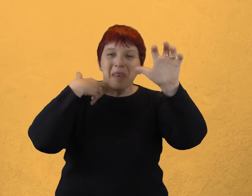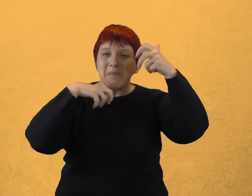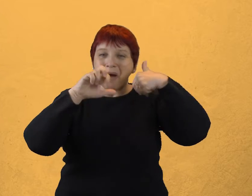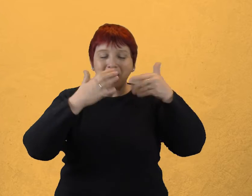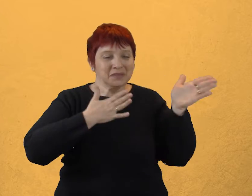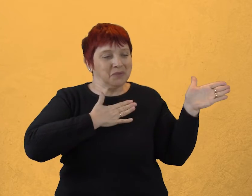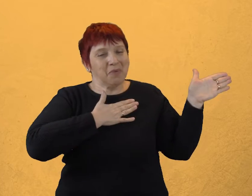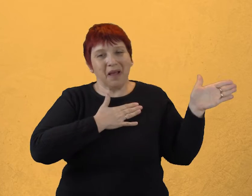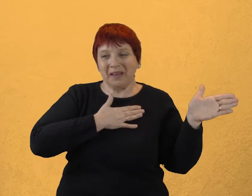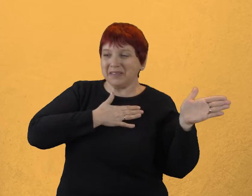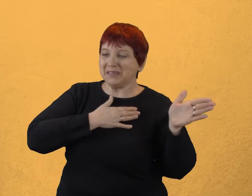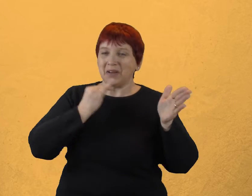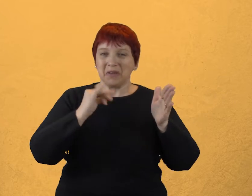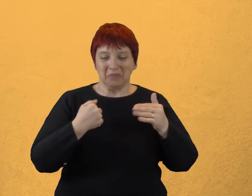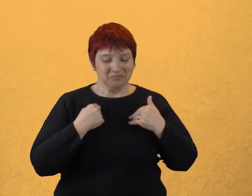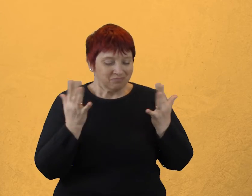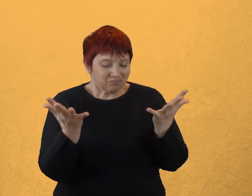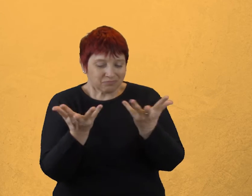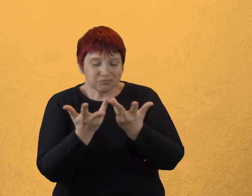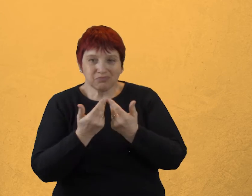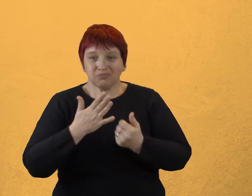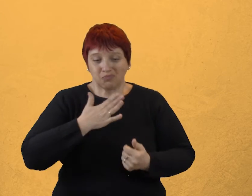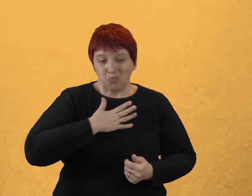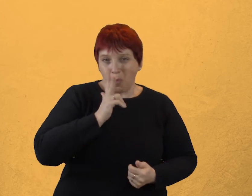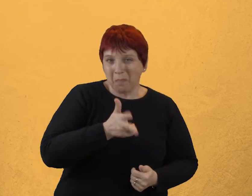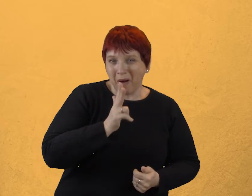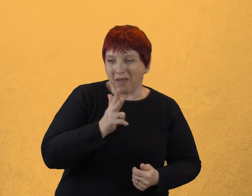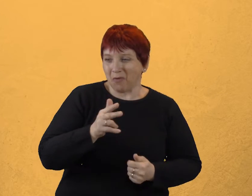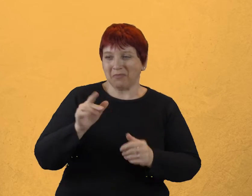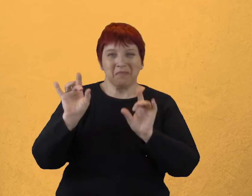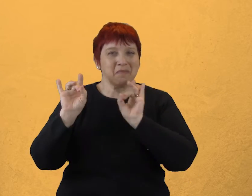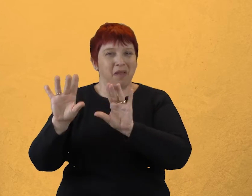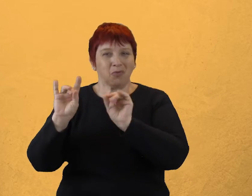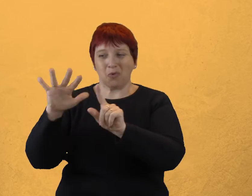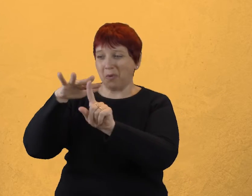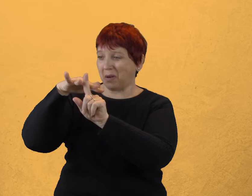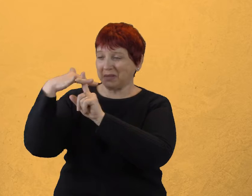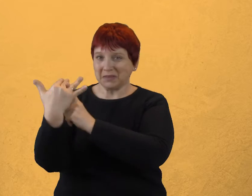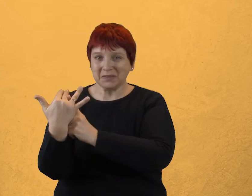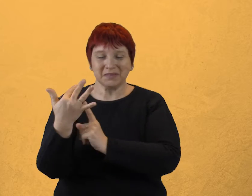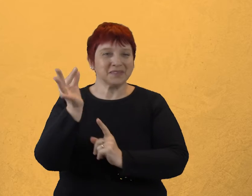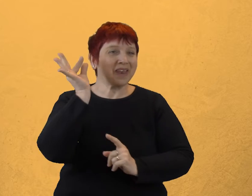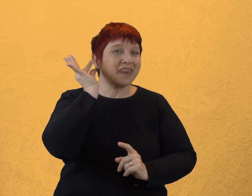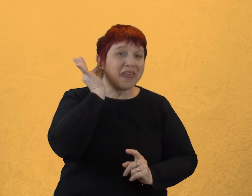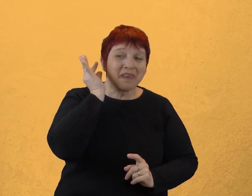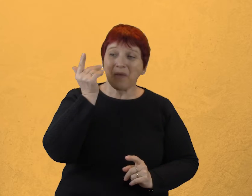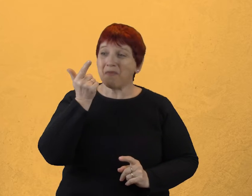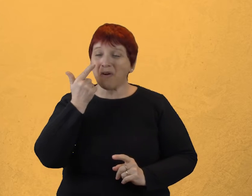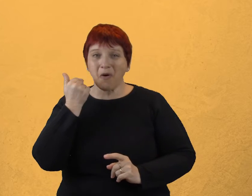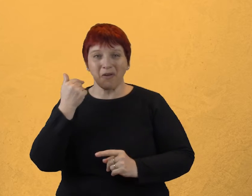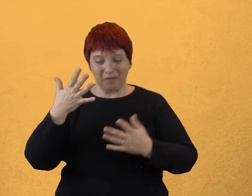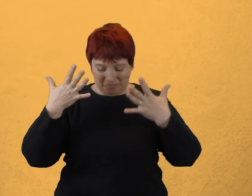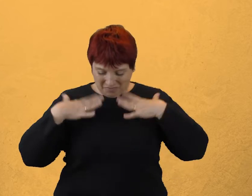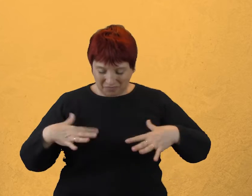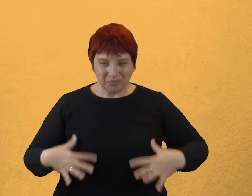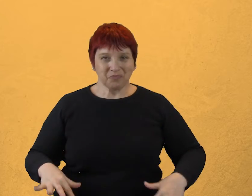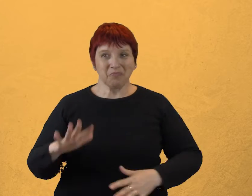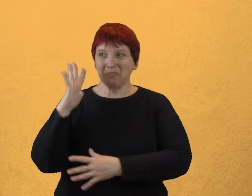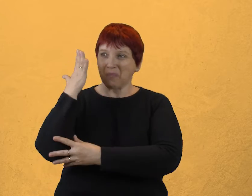animales, dando un mensaje de armonía entre los seres humanos y la naturaleza. Hasta niños y niñas vestidos de árboles bailarían en